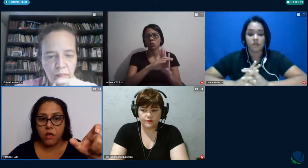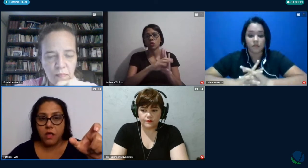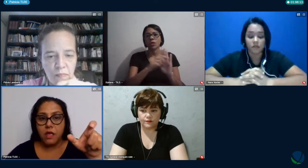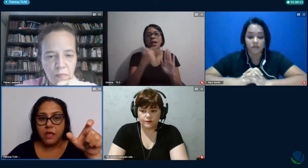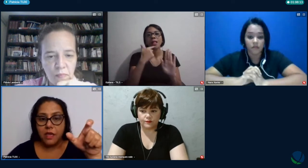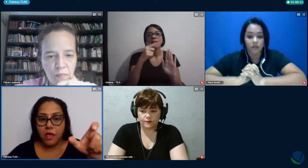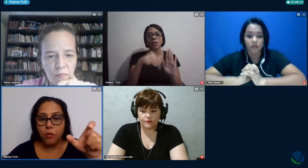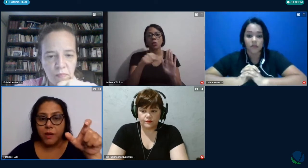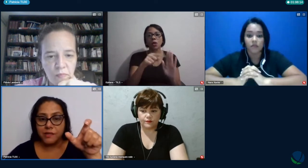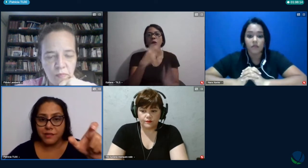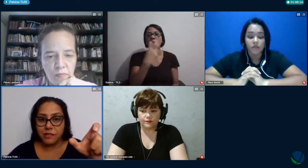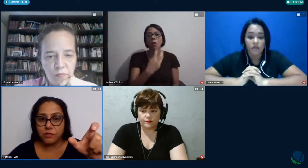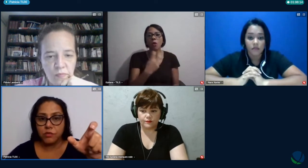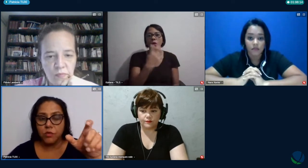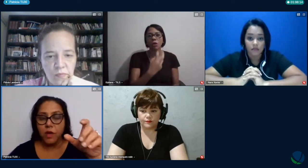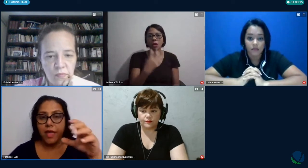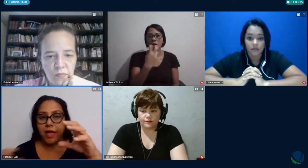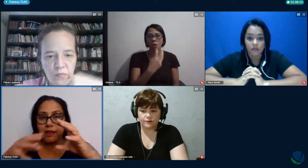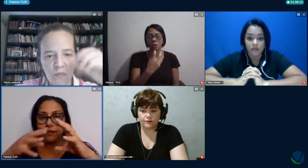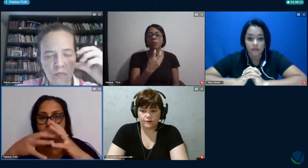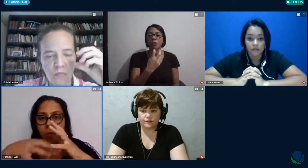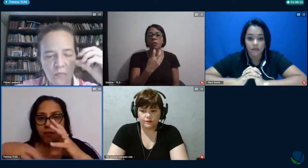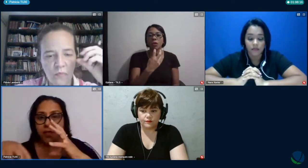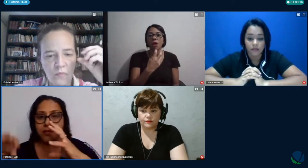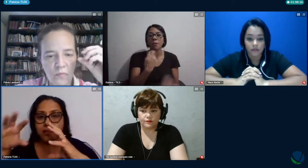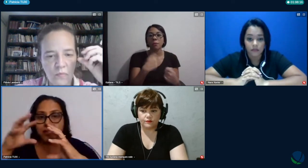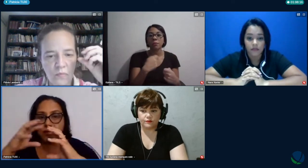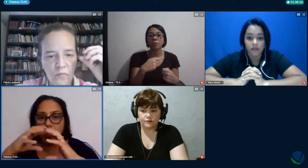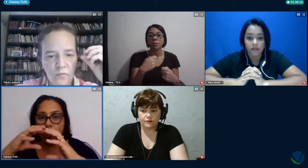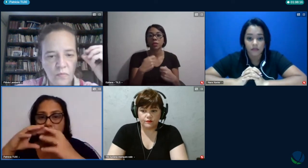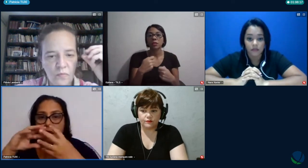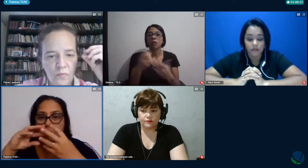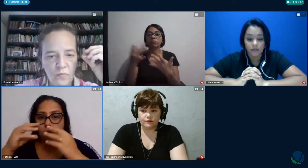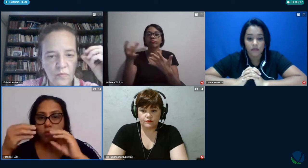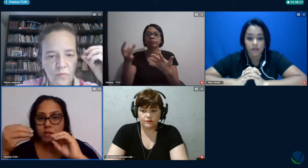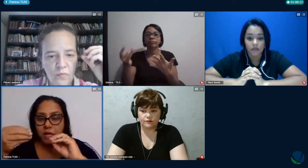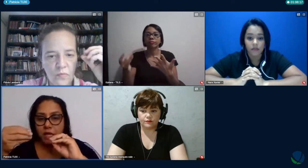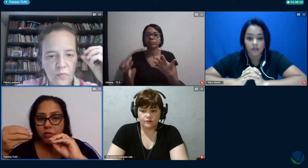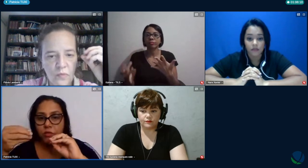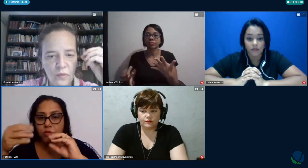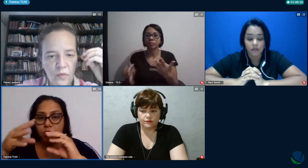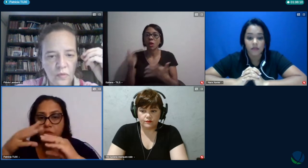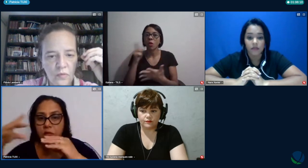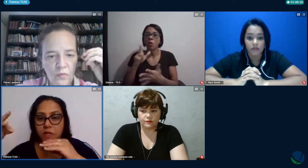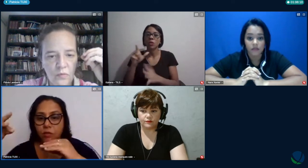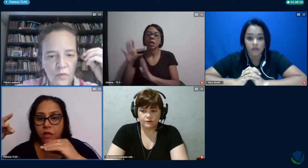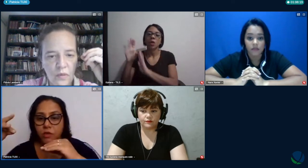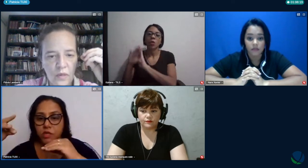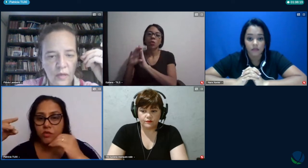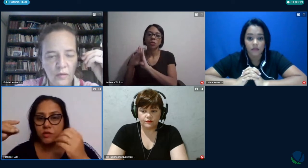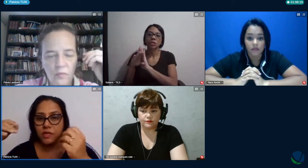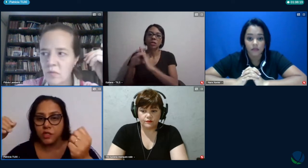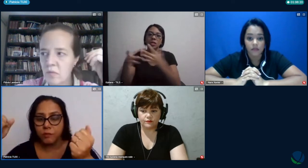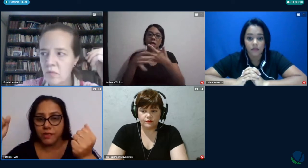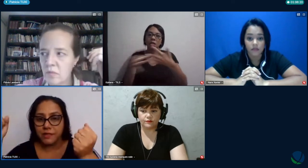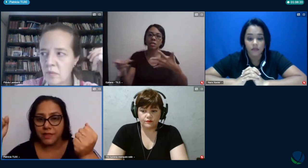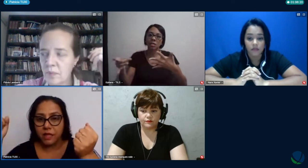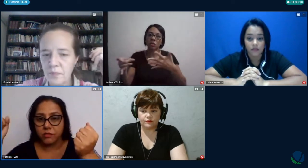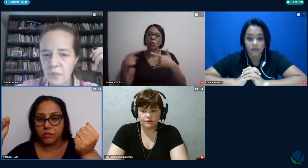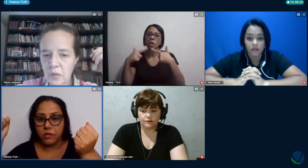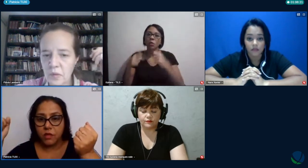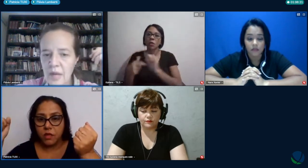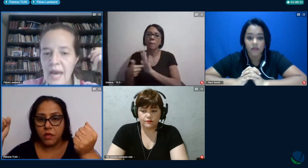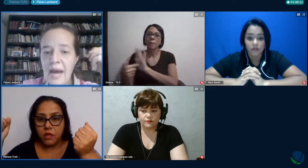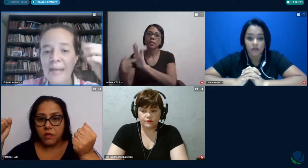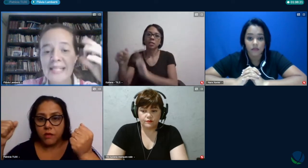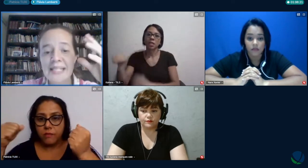oral que eu preciso realizar uma descrição para que o conceito do signo linguístico seja